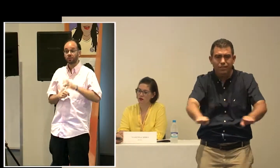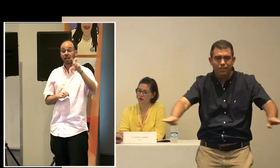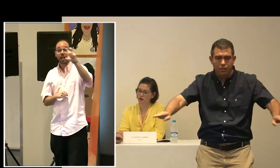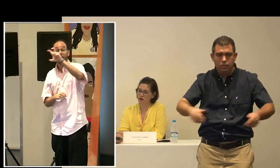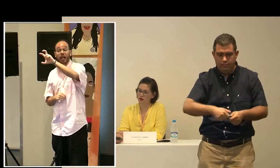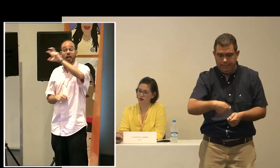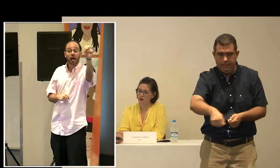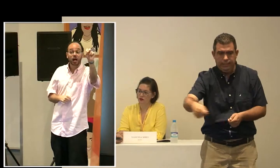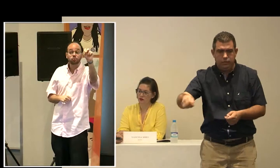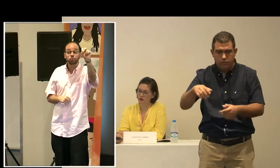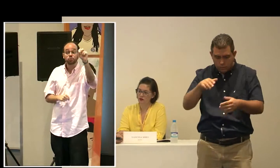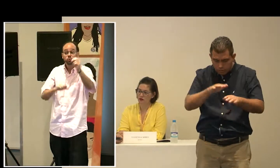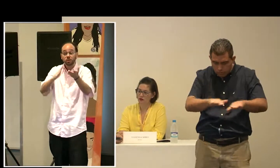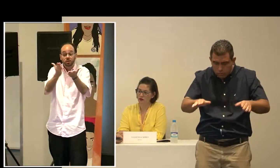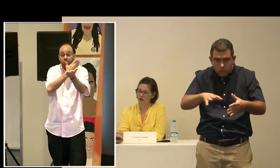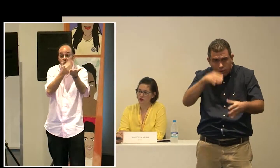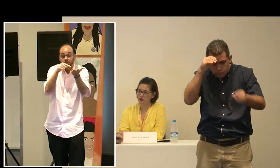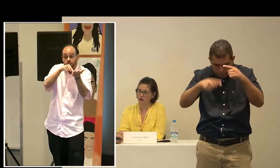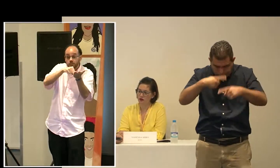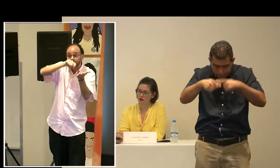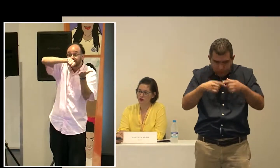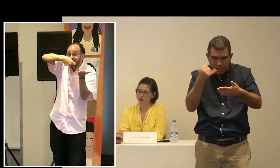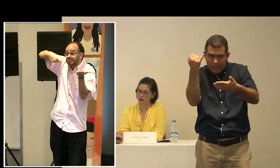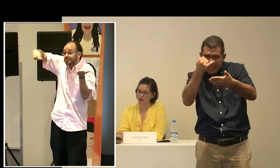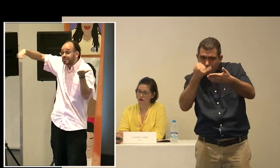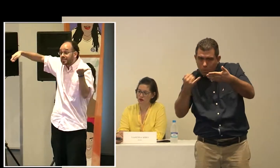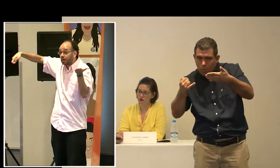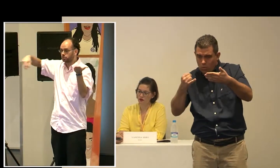gratuito, para que mais pessoas tenham acesso a ele.